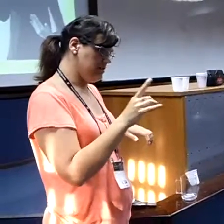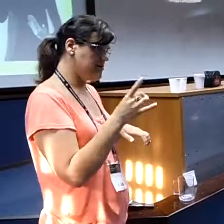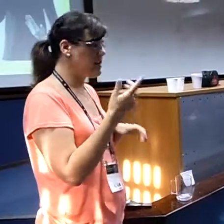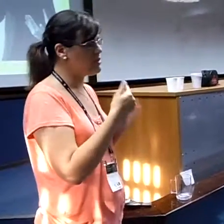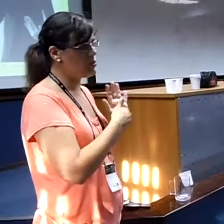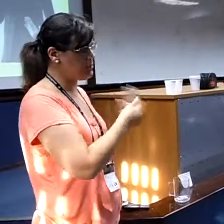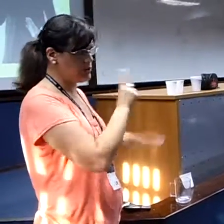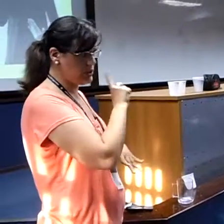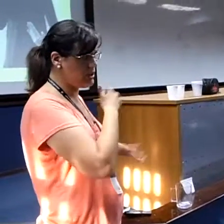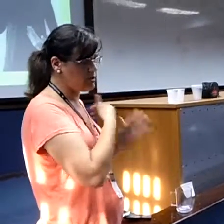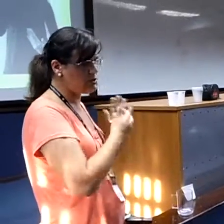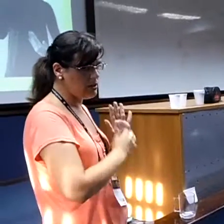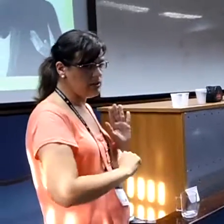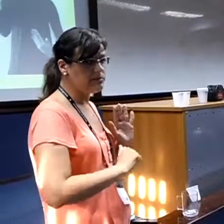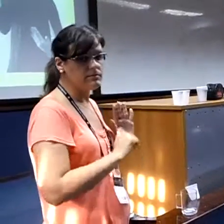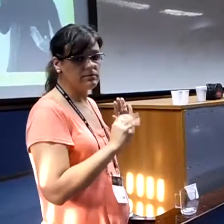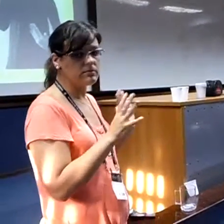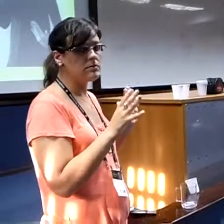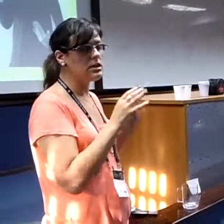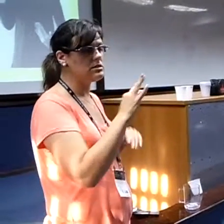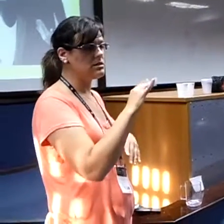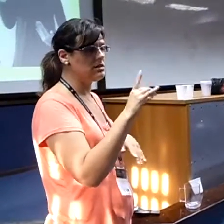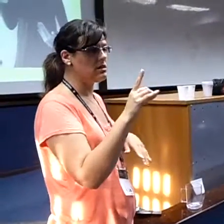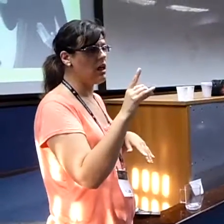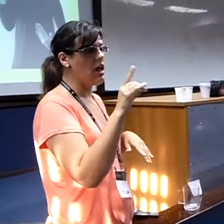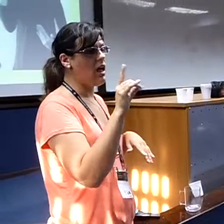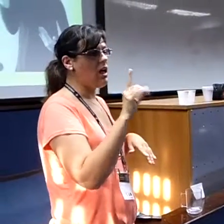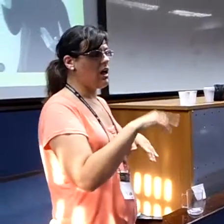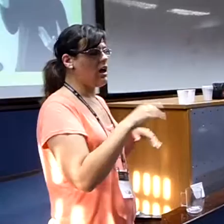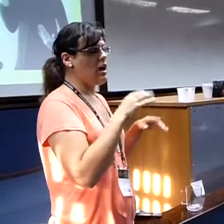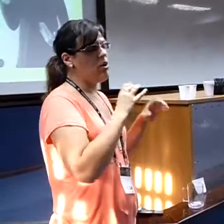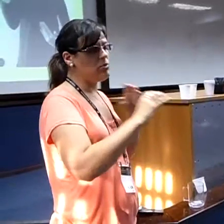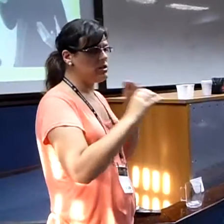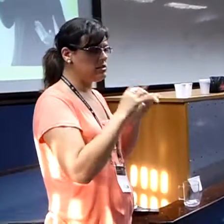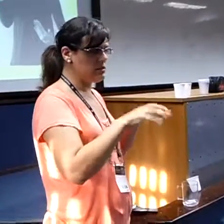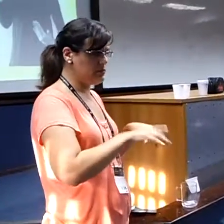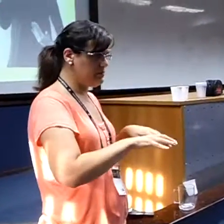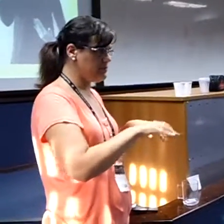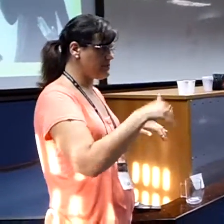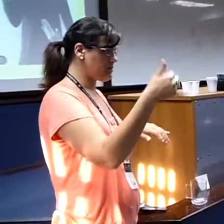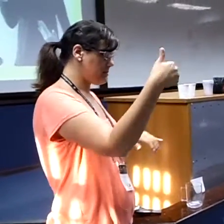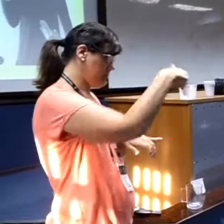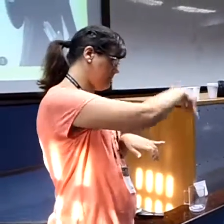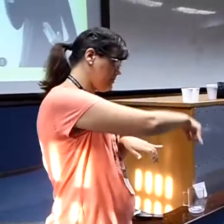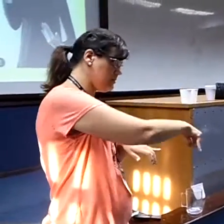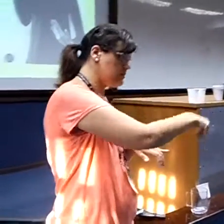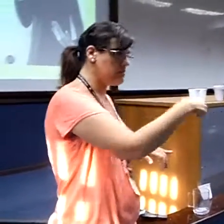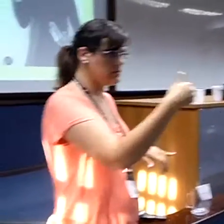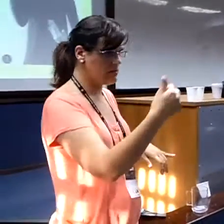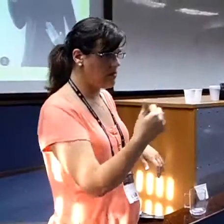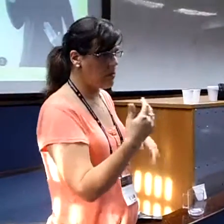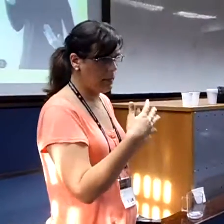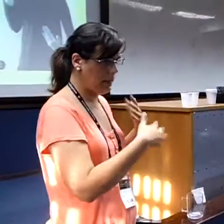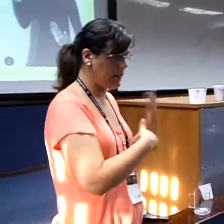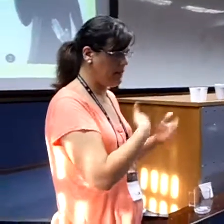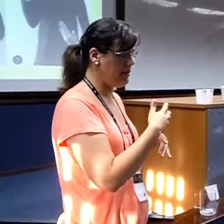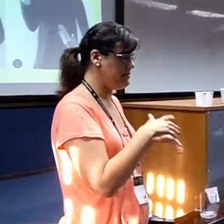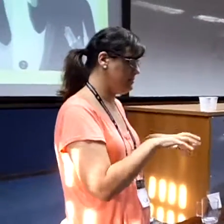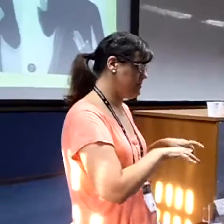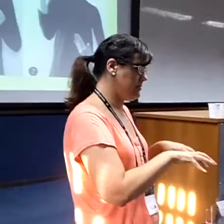E também a tecnologia nos auxiliou bastante. Antigamente, por exemplo, a comunicação, existia o PDD, que era um